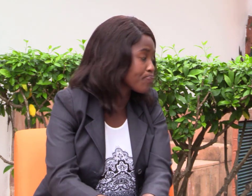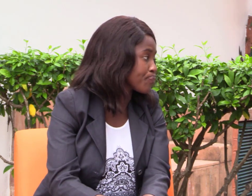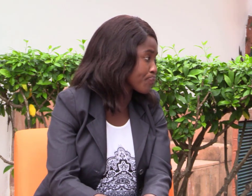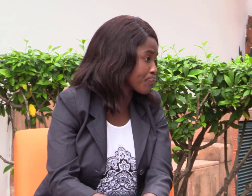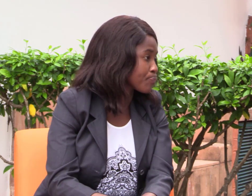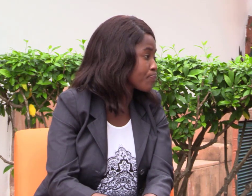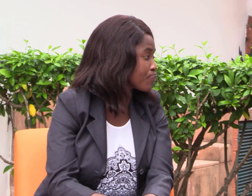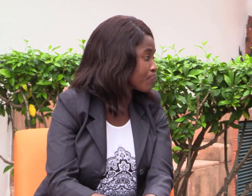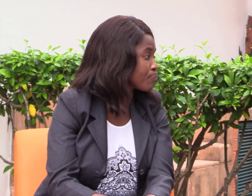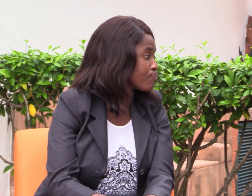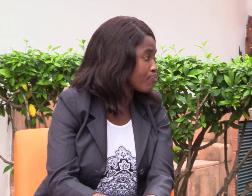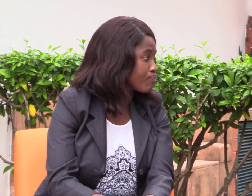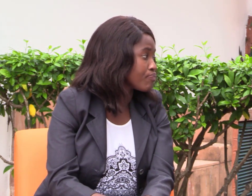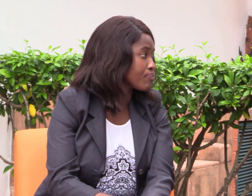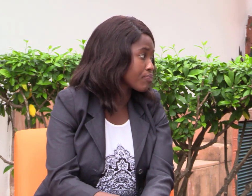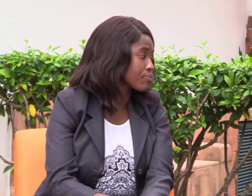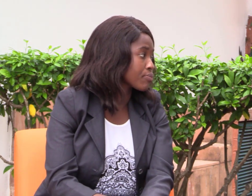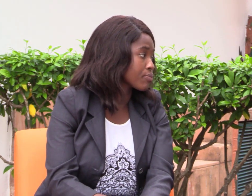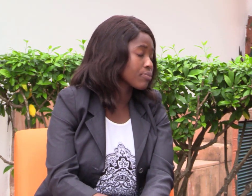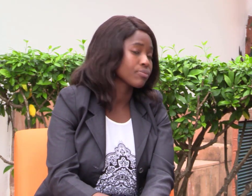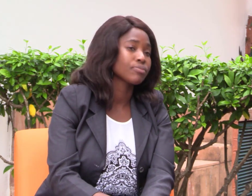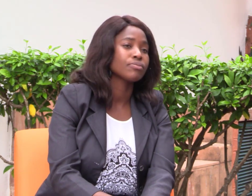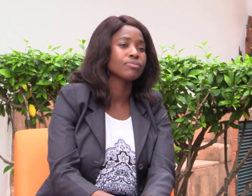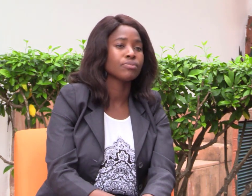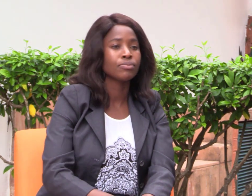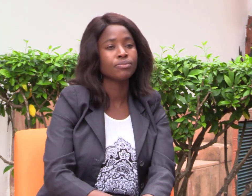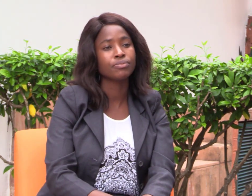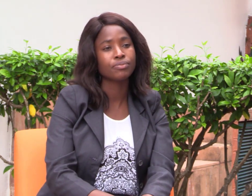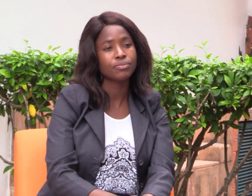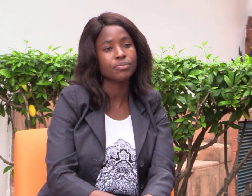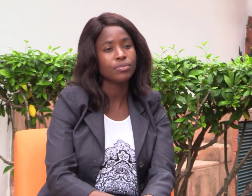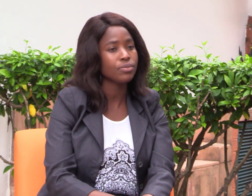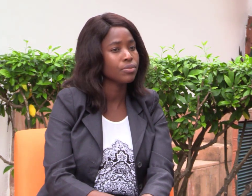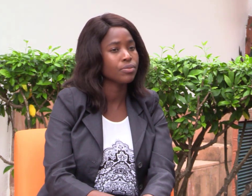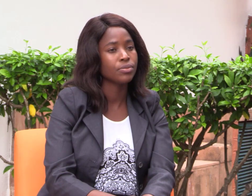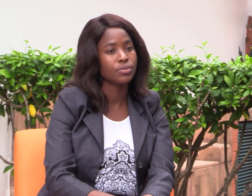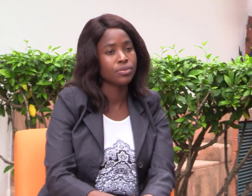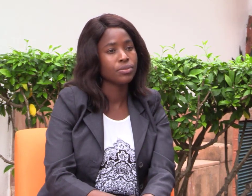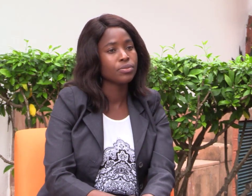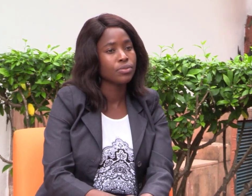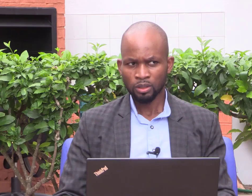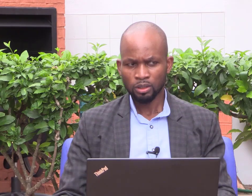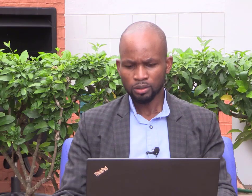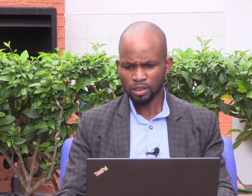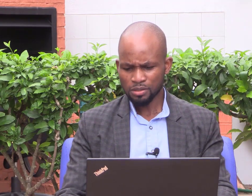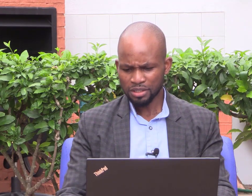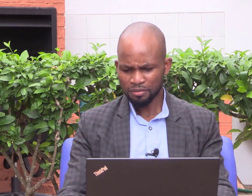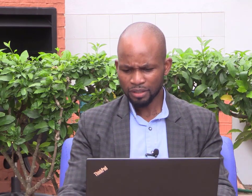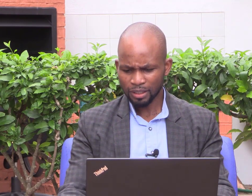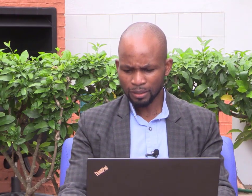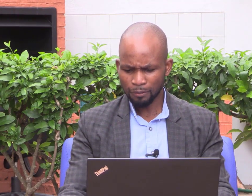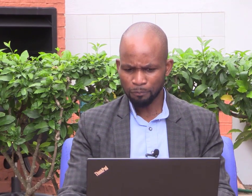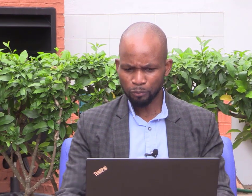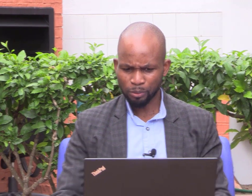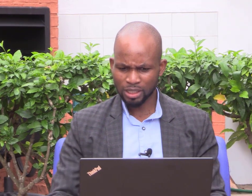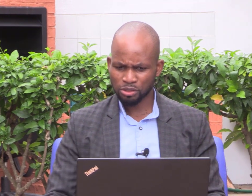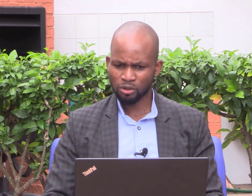especial tem lá professores capacitados, mas as escolas secundárias não temos. Então significa que uma das escolas